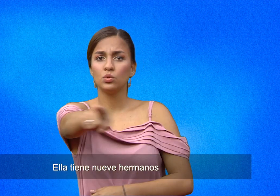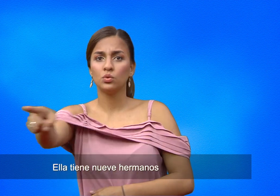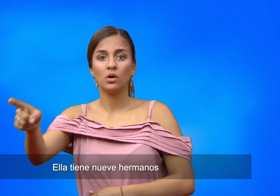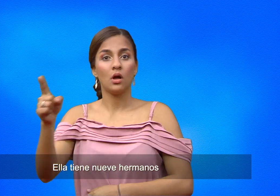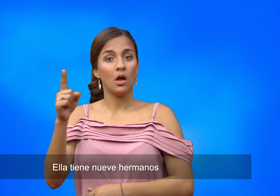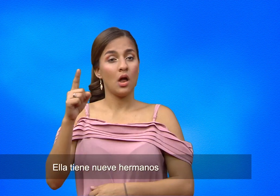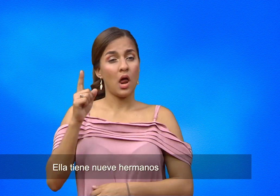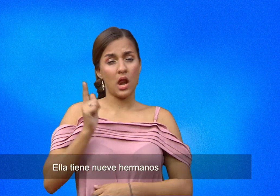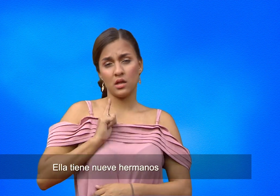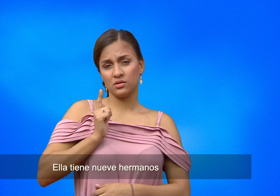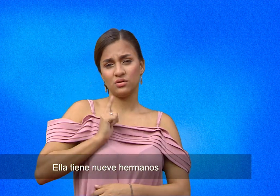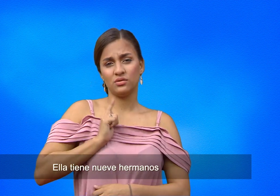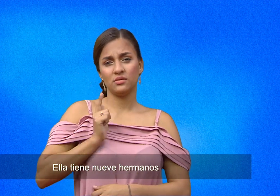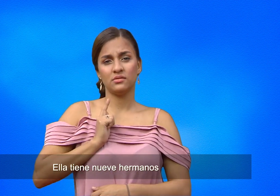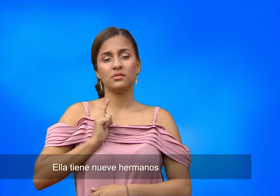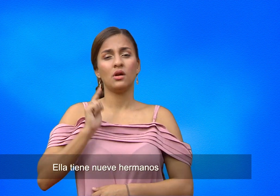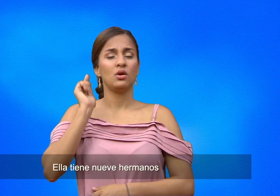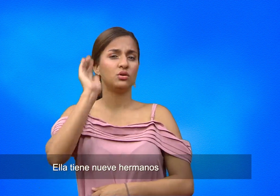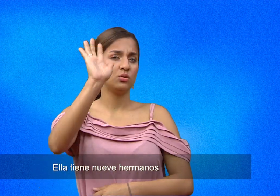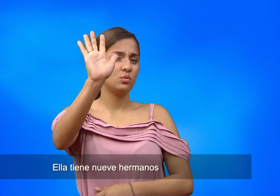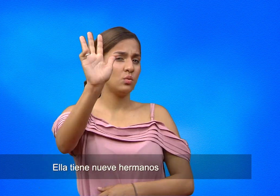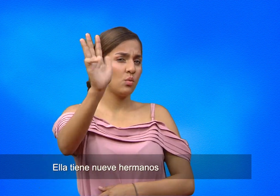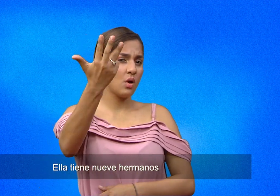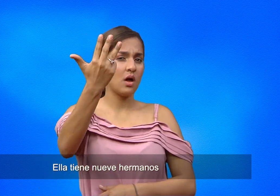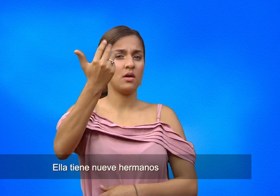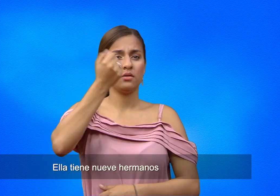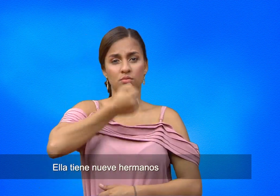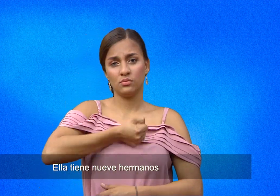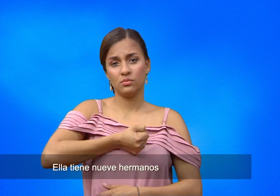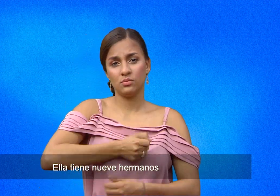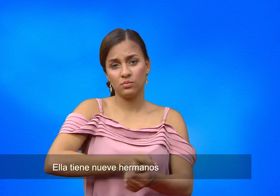ella tiene nueve hermanos